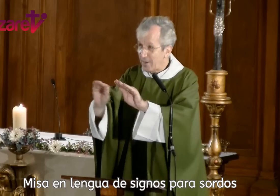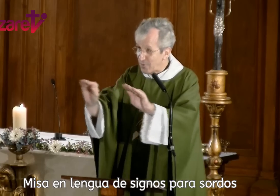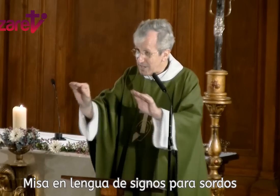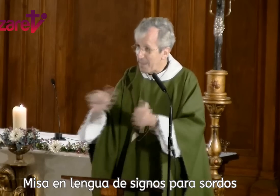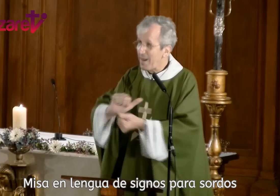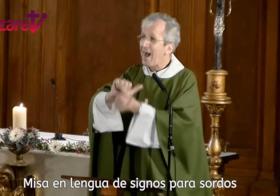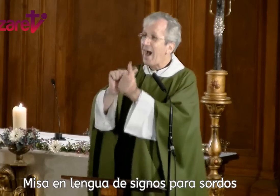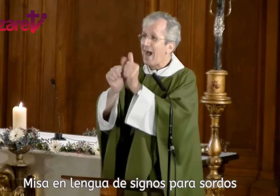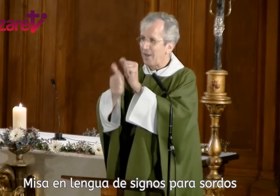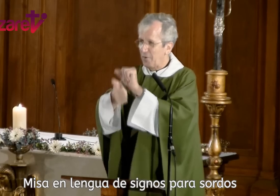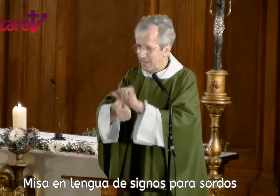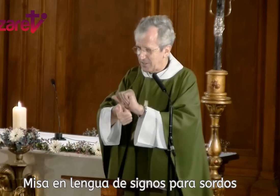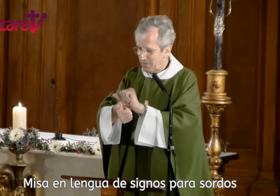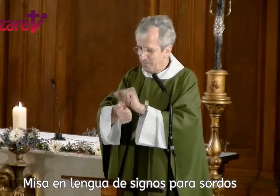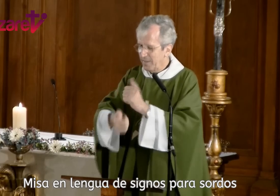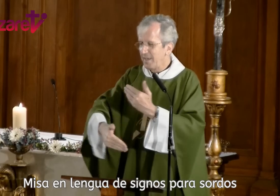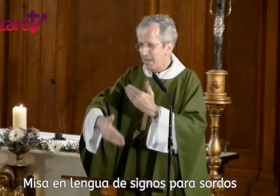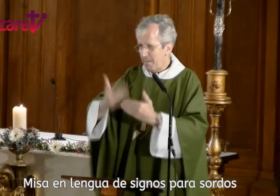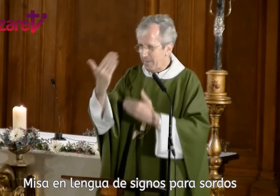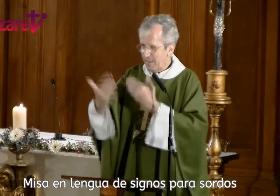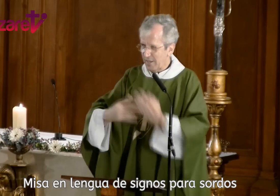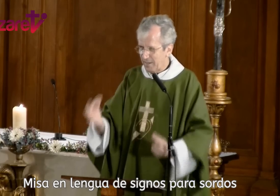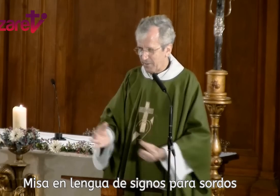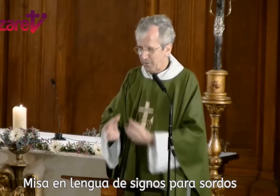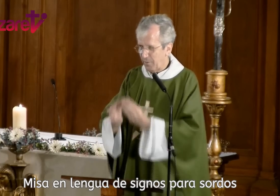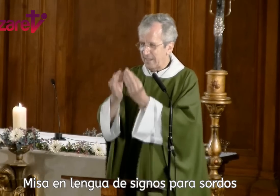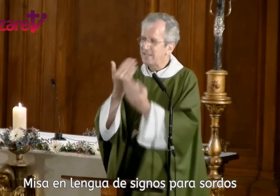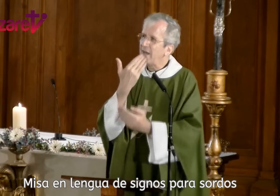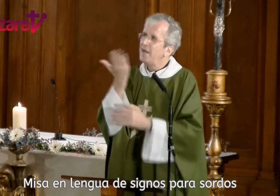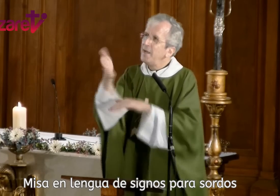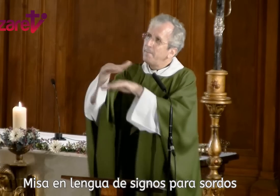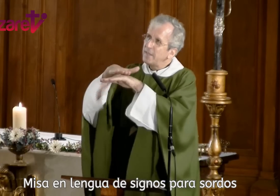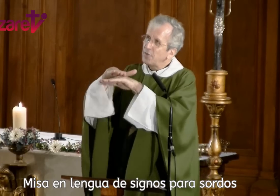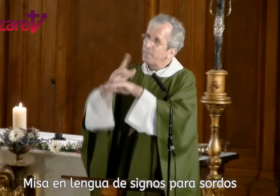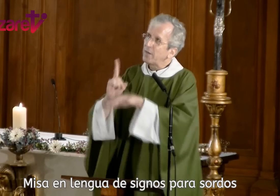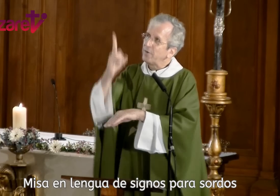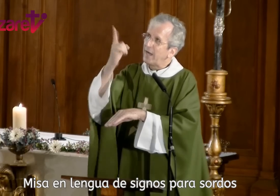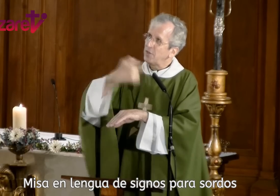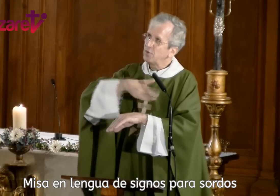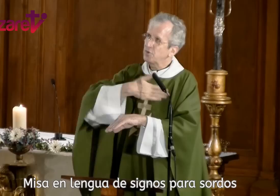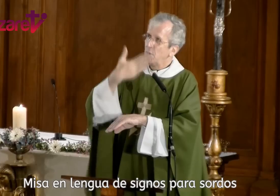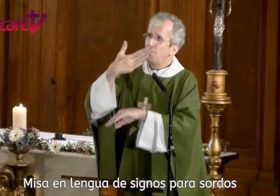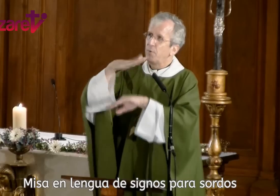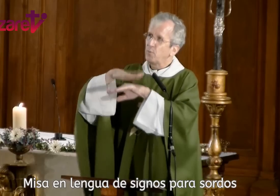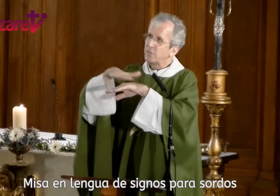nos llama a la conversión. Empecemos la celebración de la Eucaristía pidiendo perdón a Dios por